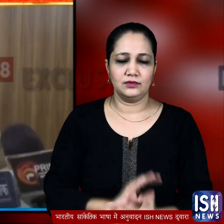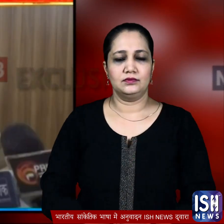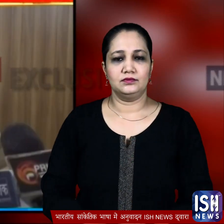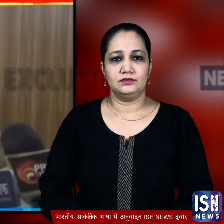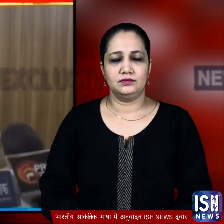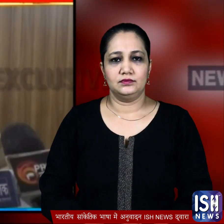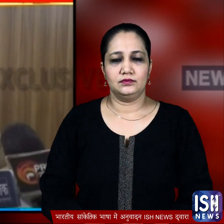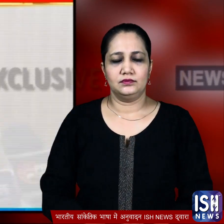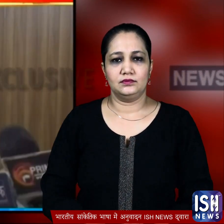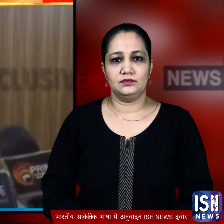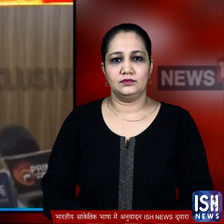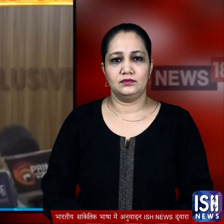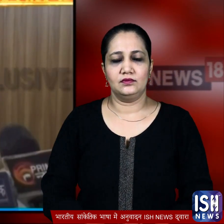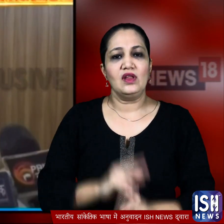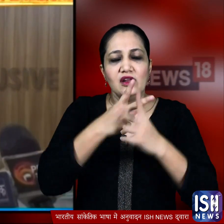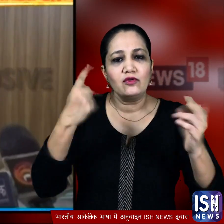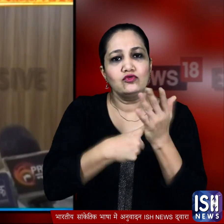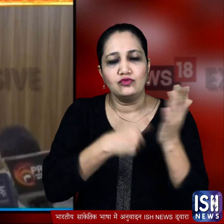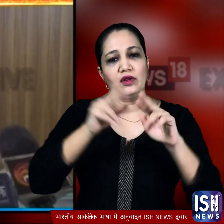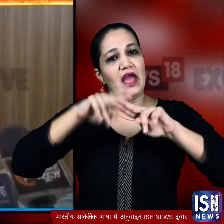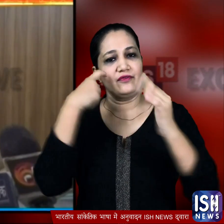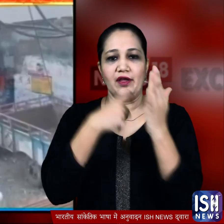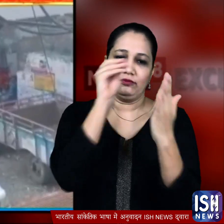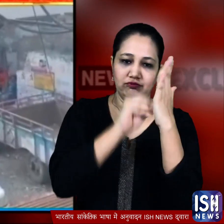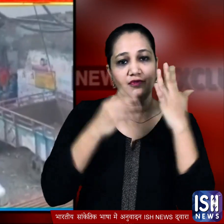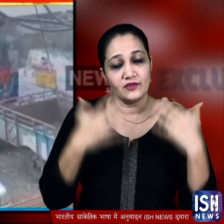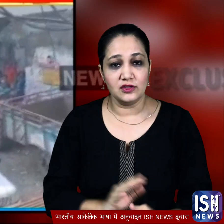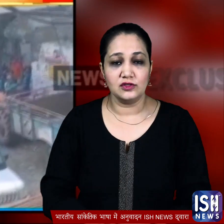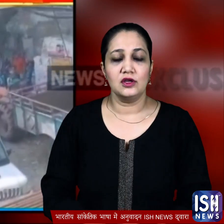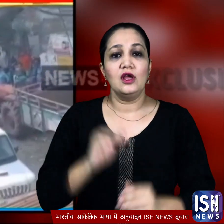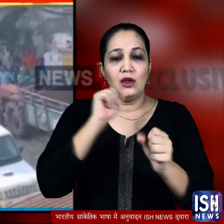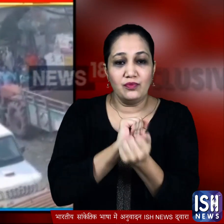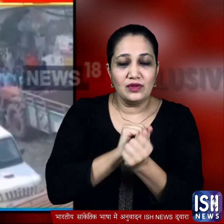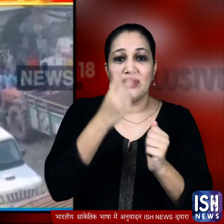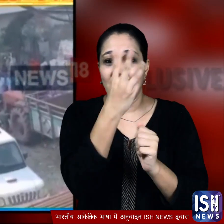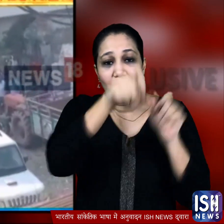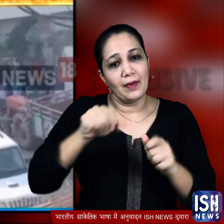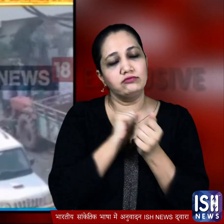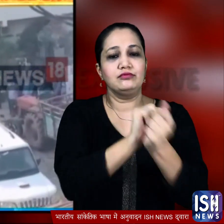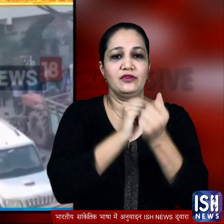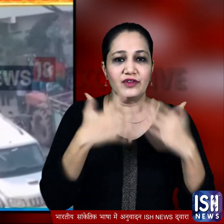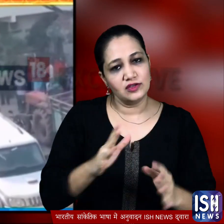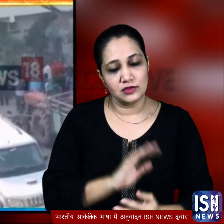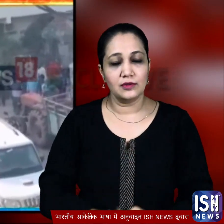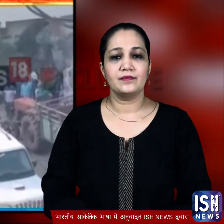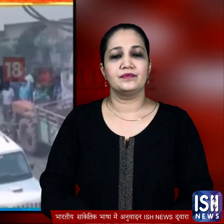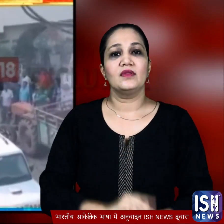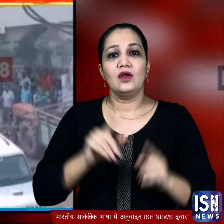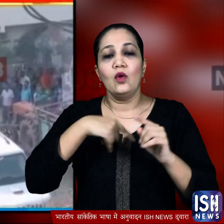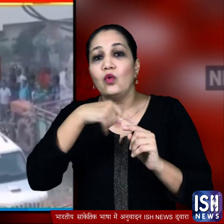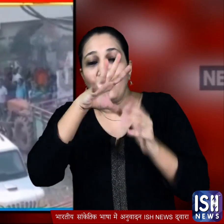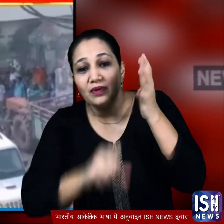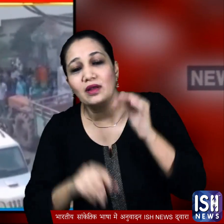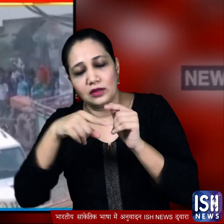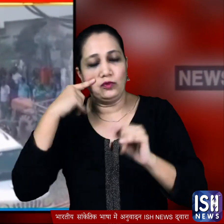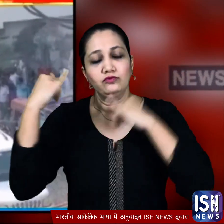करवाया। अस्पताल के जो गार्ड्स हैं गंभीर धाराओं में जो है एफआईआर दर्ज की गई है। पुलिस ने इस घटना में शामिल 3 आरोपियों को गिरफ्तार कर जेल भेज दिया और जो